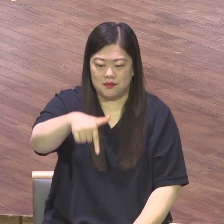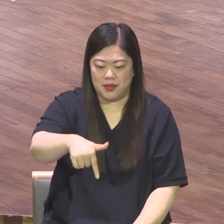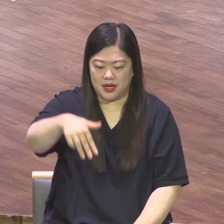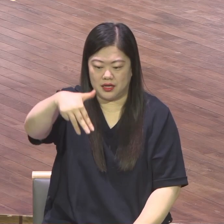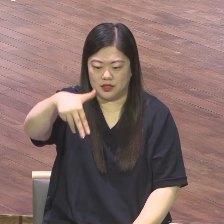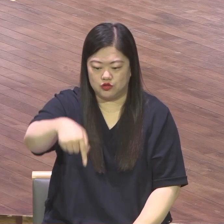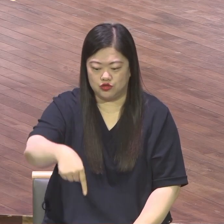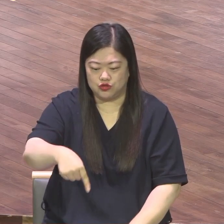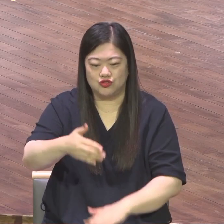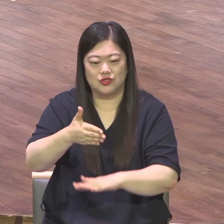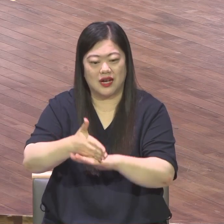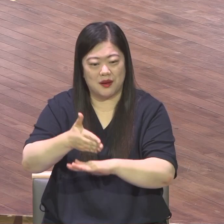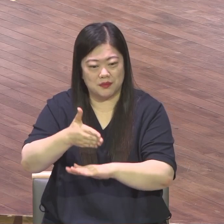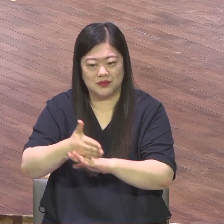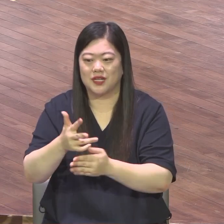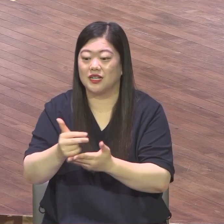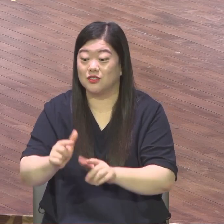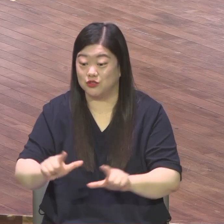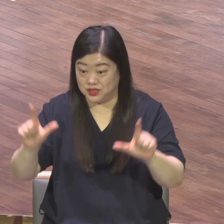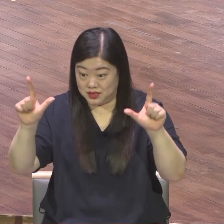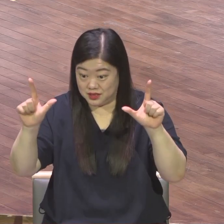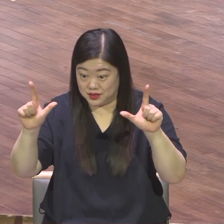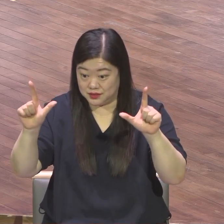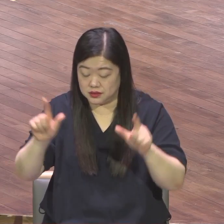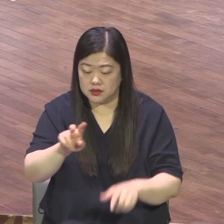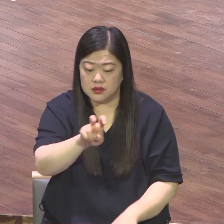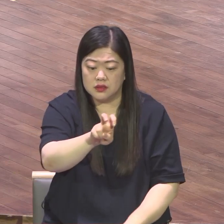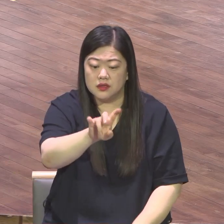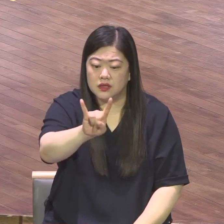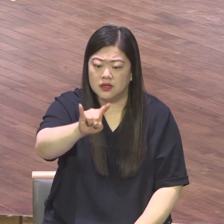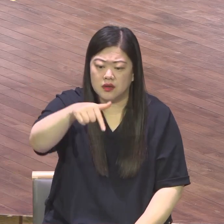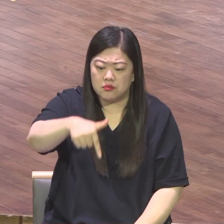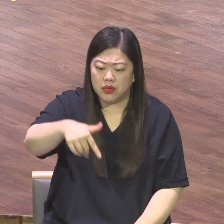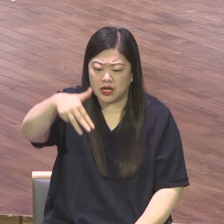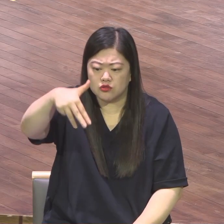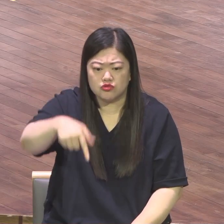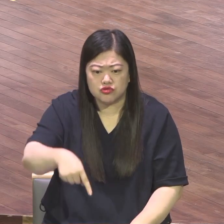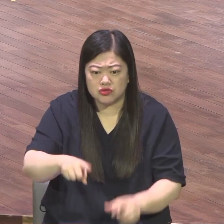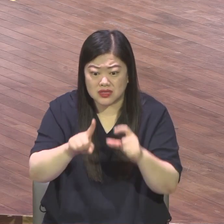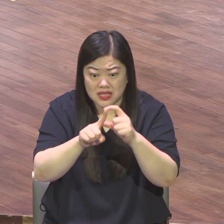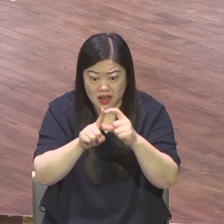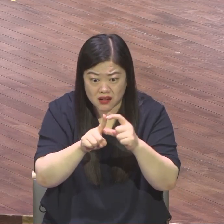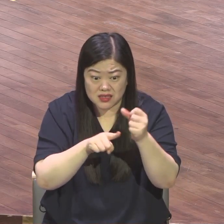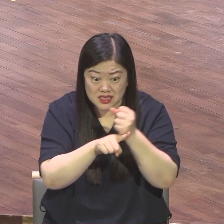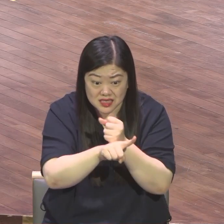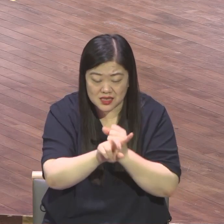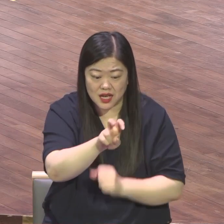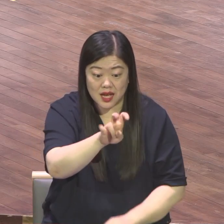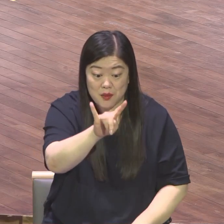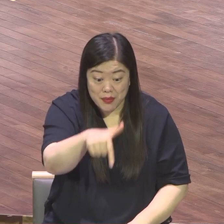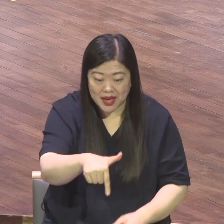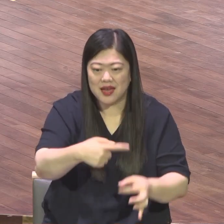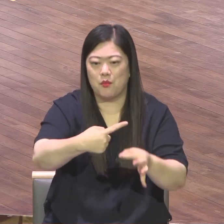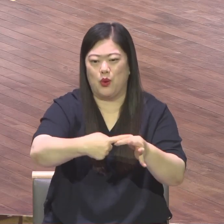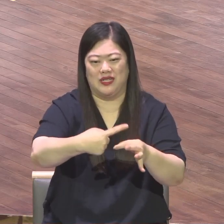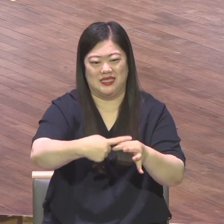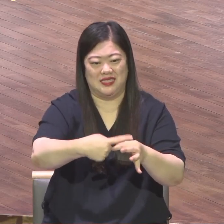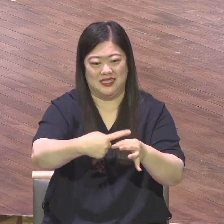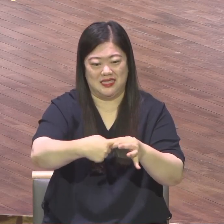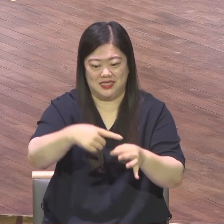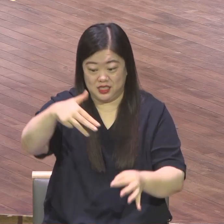주일로 하나님께 영광을 돌려드립니다. 맥추 감사 주일이란 말은 문자 그대로 보리를